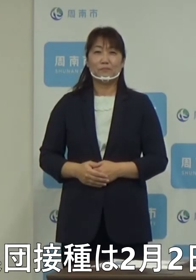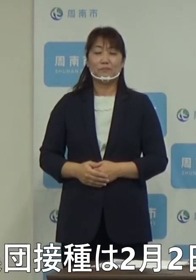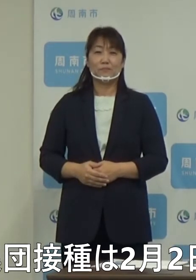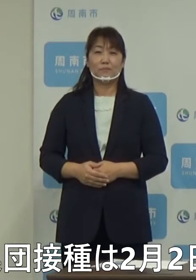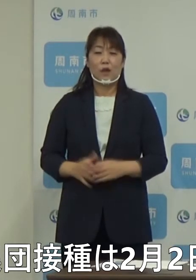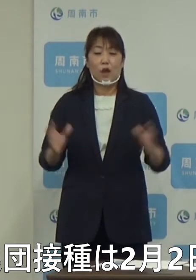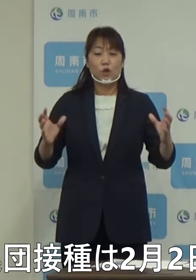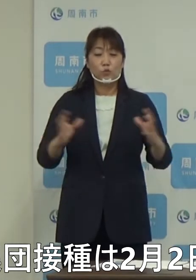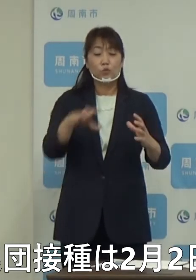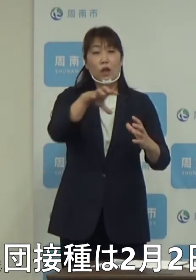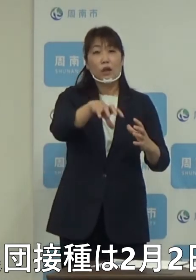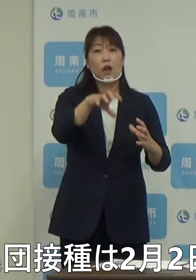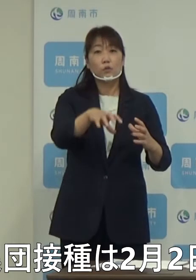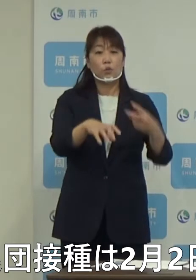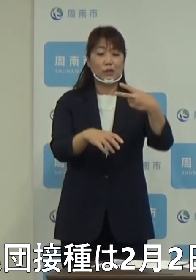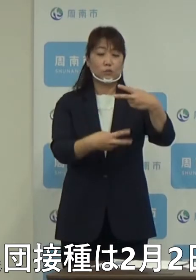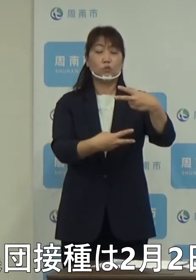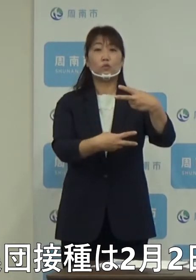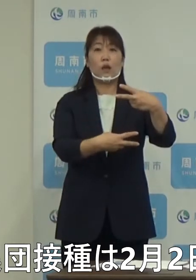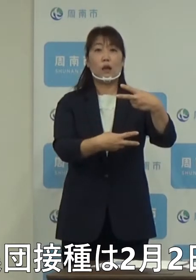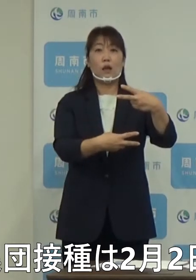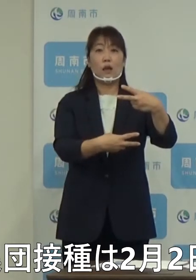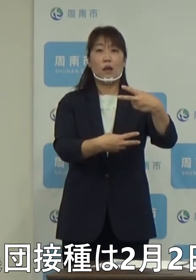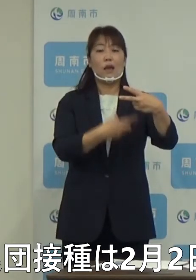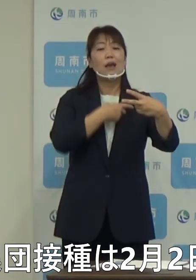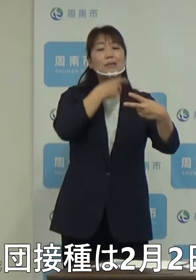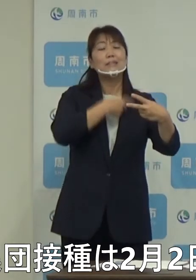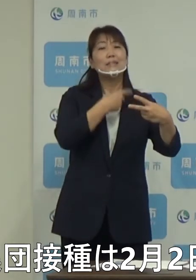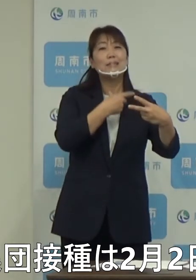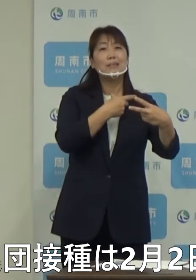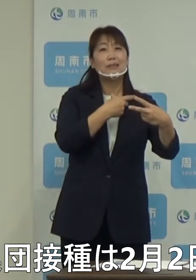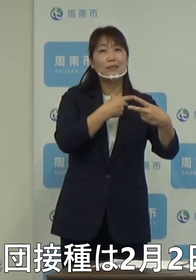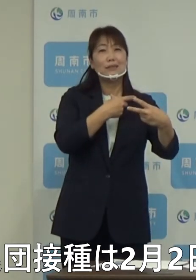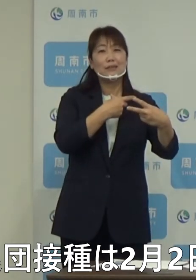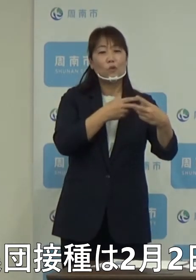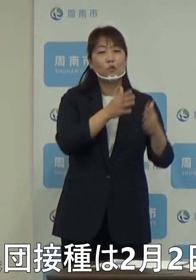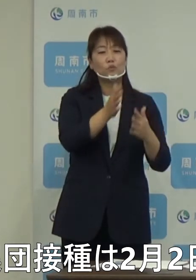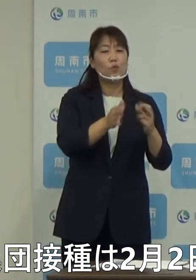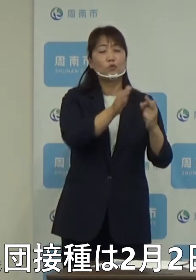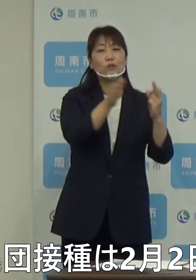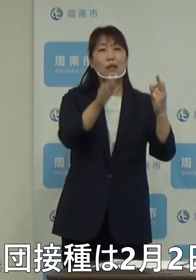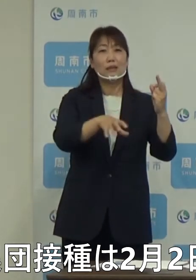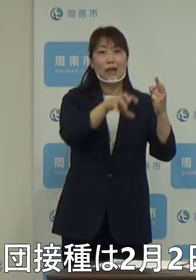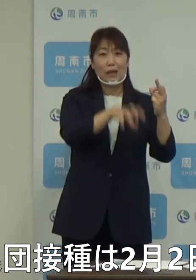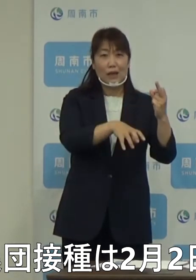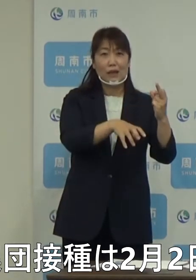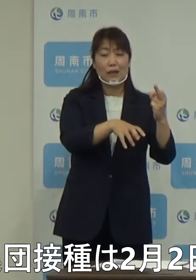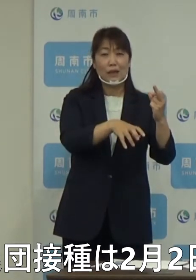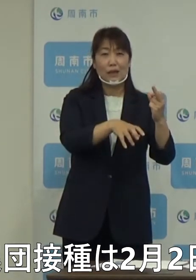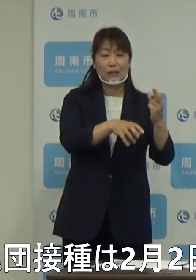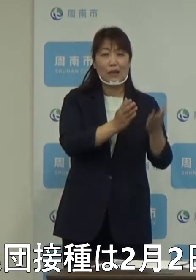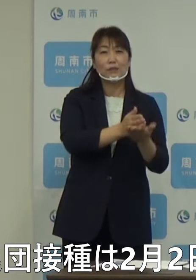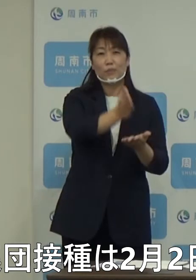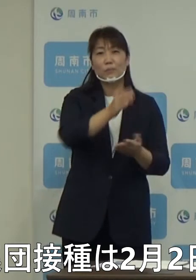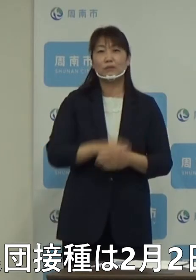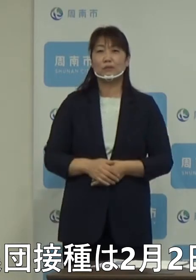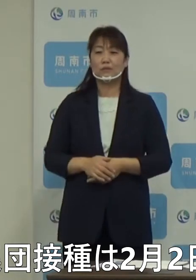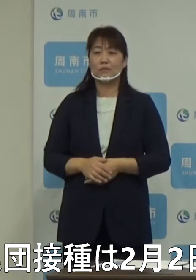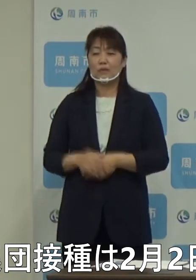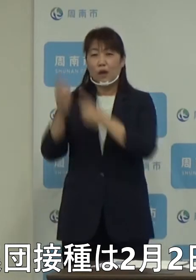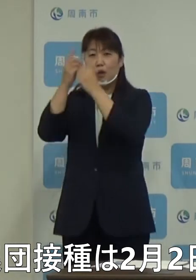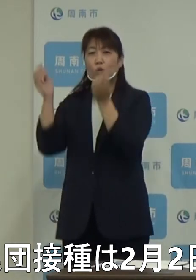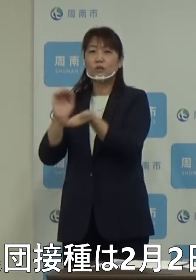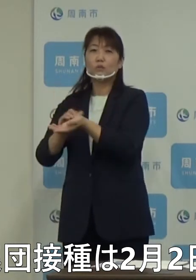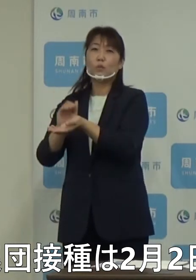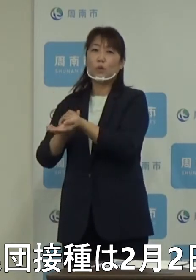団接種は2月の2日にキリンビバレッジ周南総合スポーツセンターから、接種は